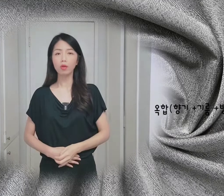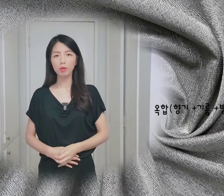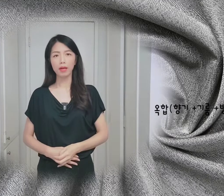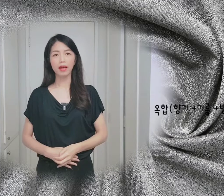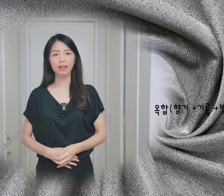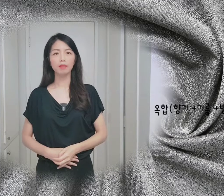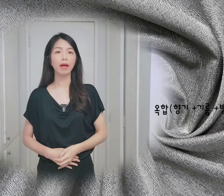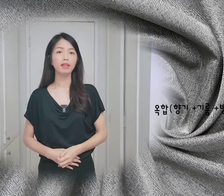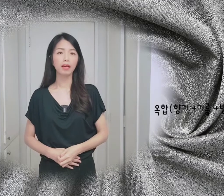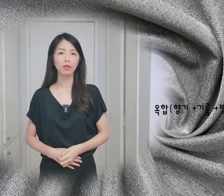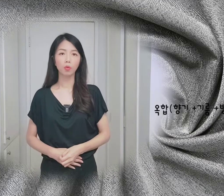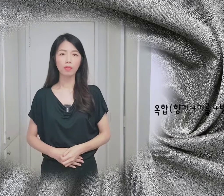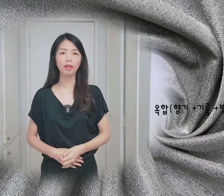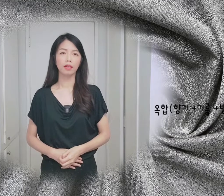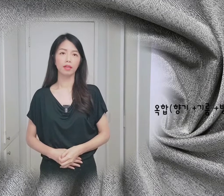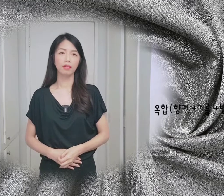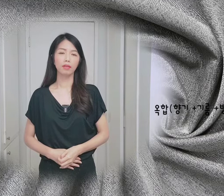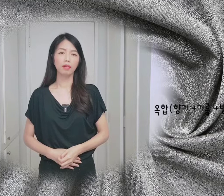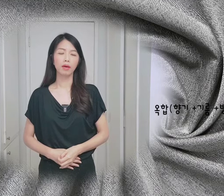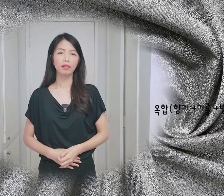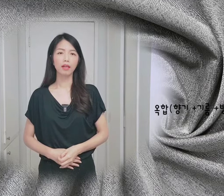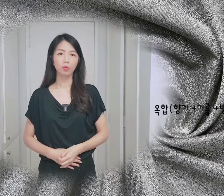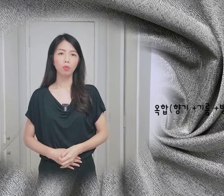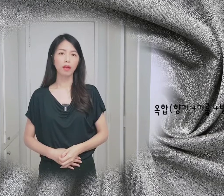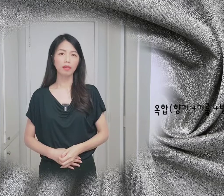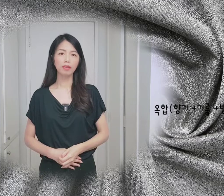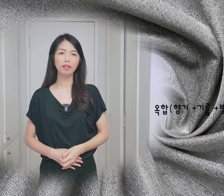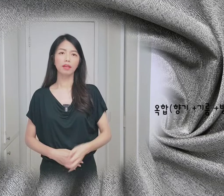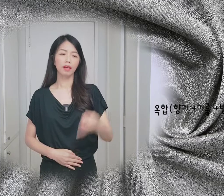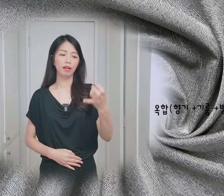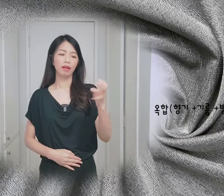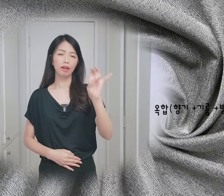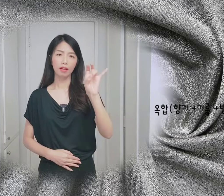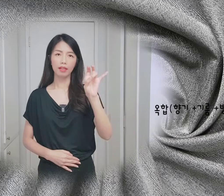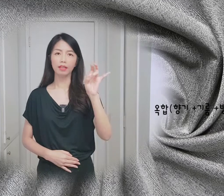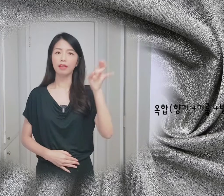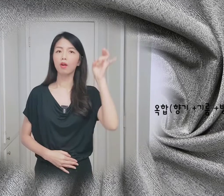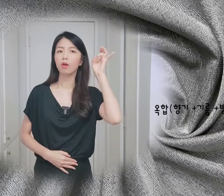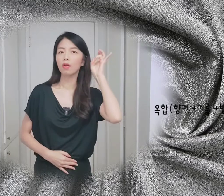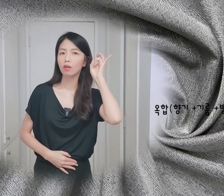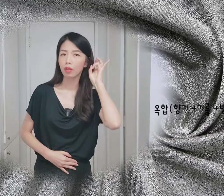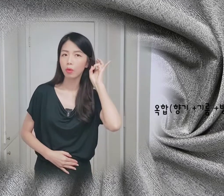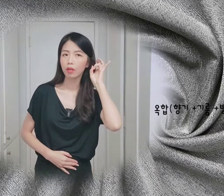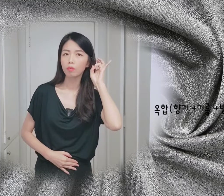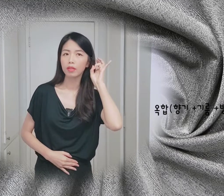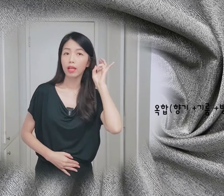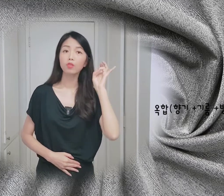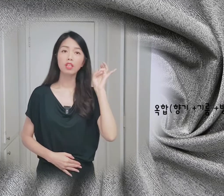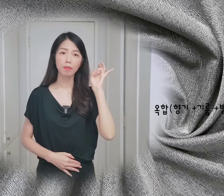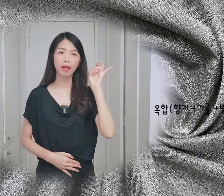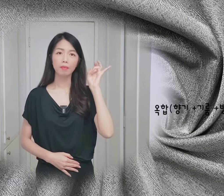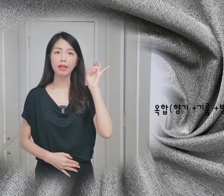됩니다. 여기서 마리아는 마르다의 동생이잖아요. 마르다의 동생은 이 상태에서 이렇게 표현해